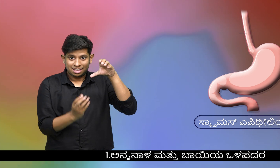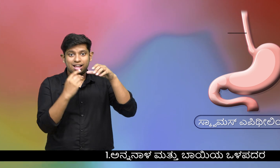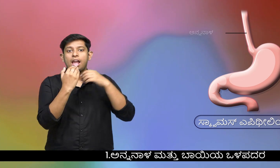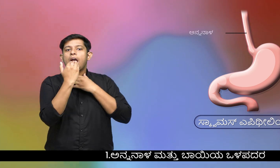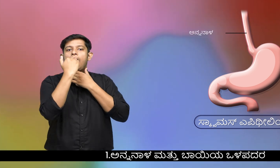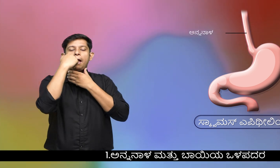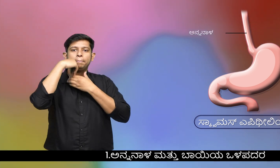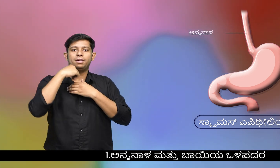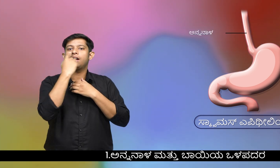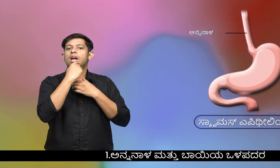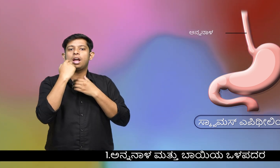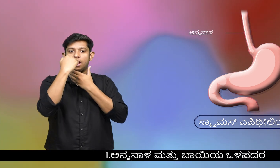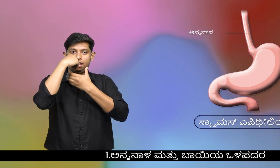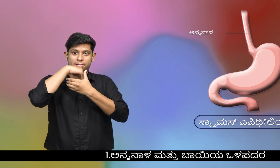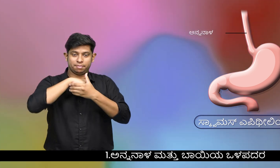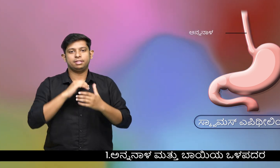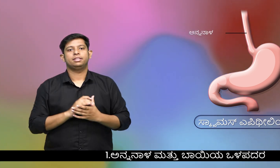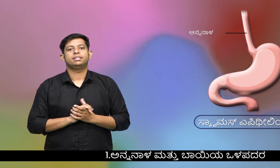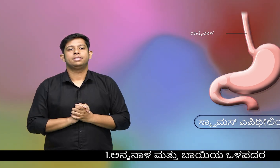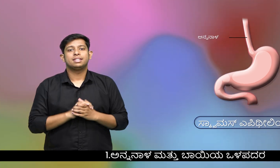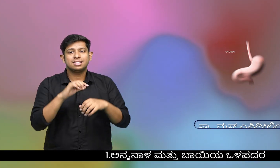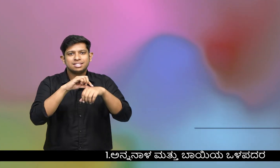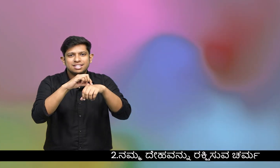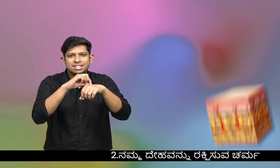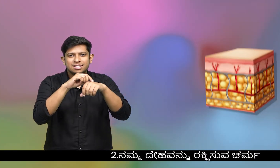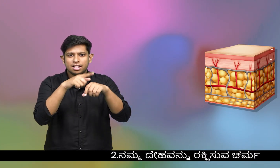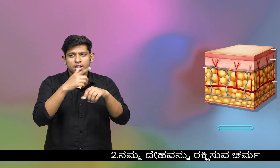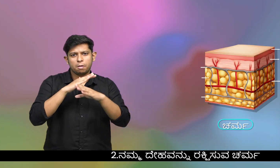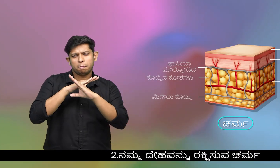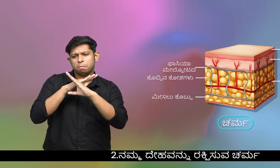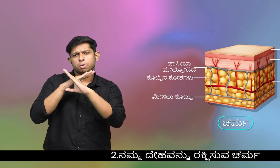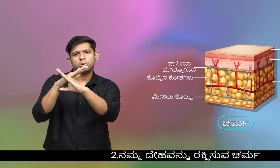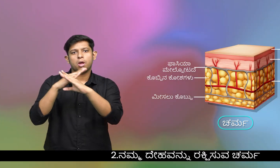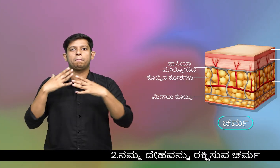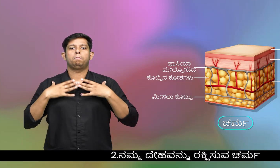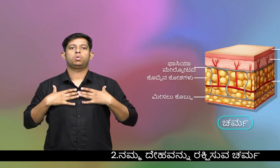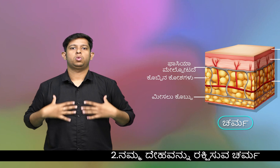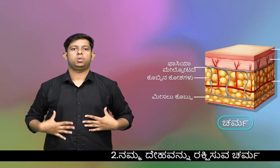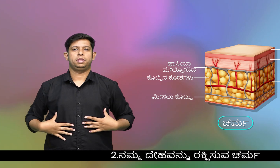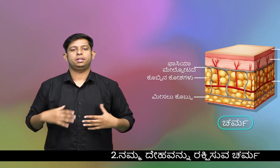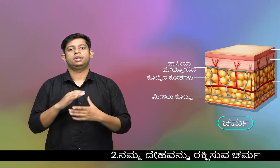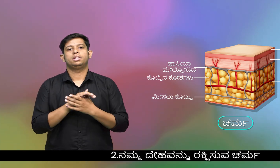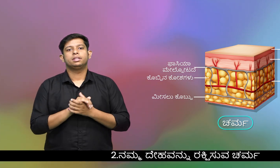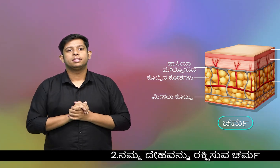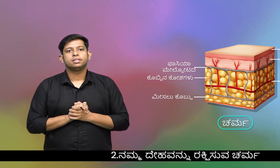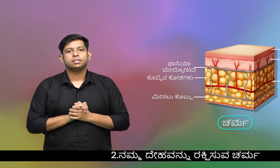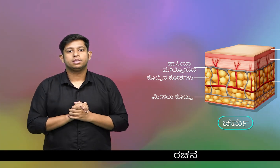1. ಅನ್ನನಾಳ ಮತ್ತು ಬಾಯಿಯ ಒಳಪದರ. 2. ನಮ್ಮ ದೇಹವನ್ನು ರಕ್ಷಿಸುವ ಚರ್ಮ.